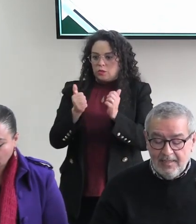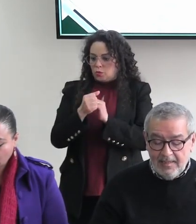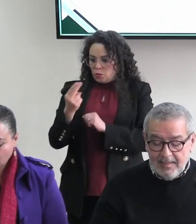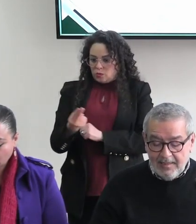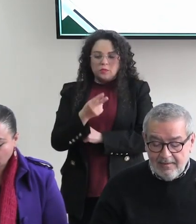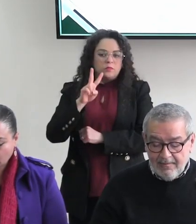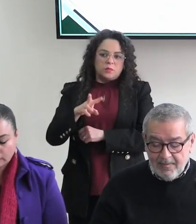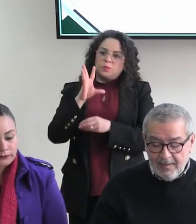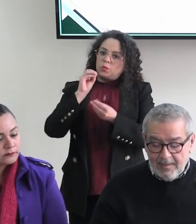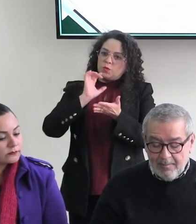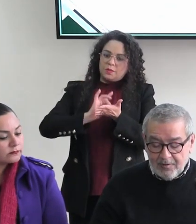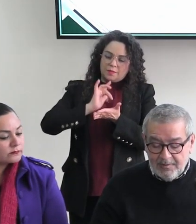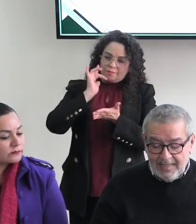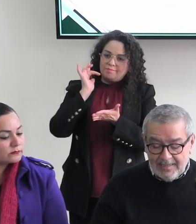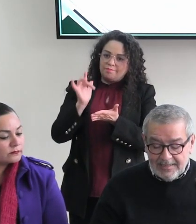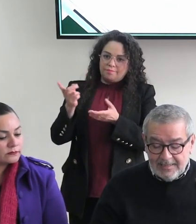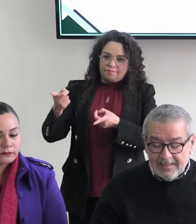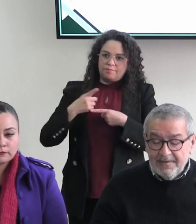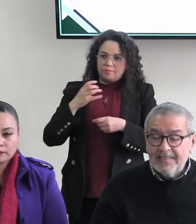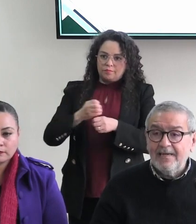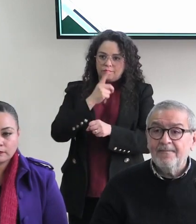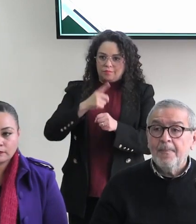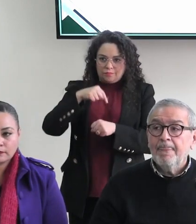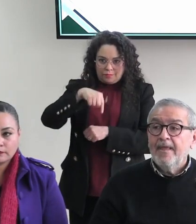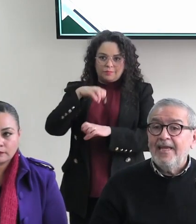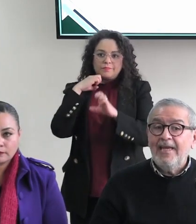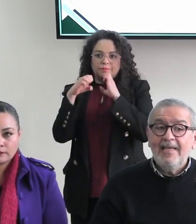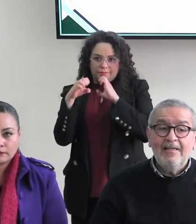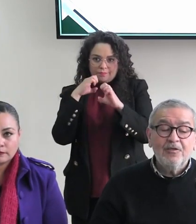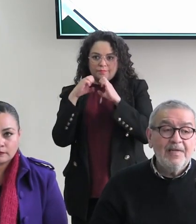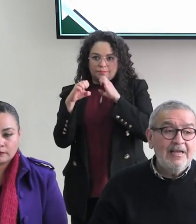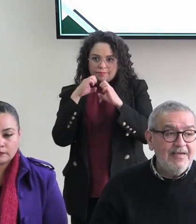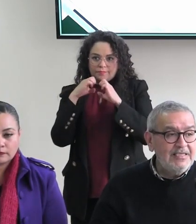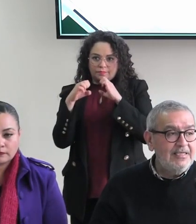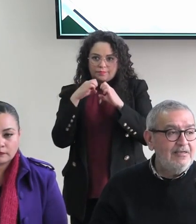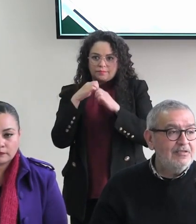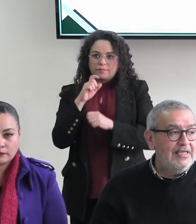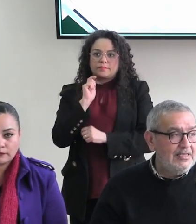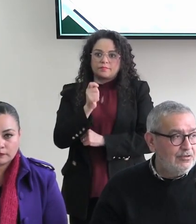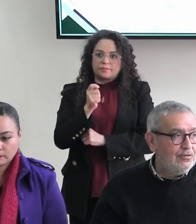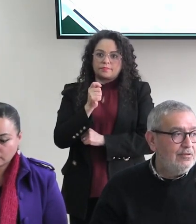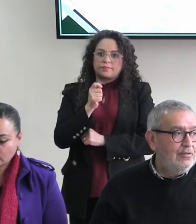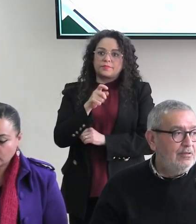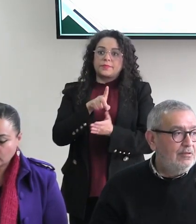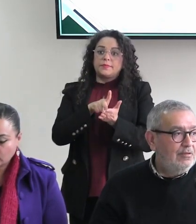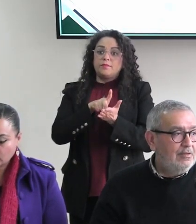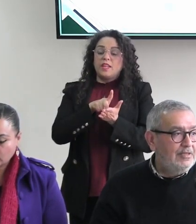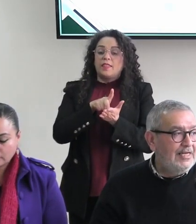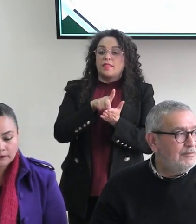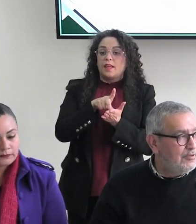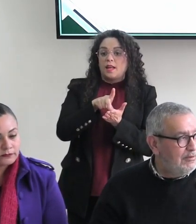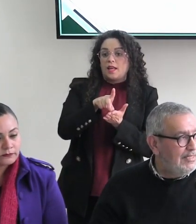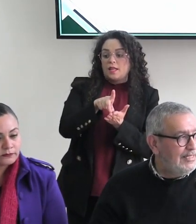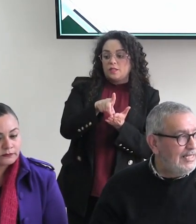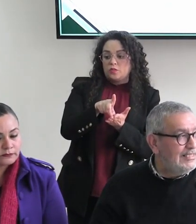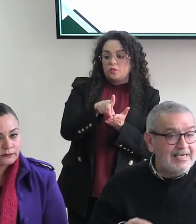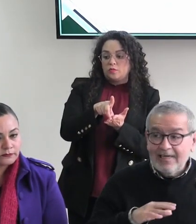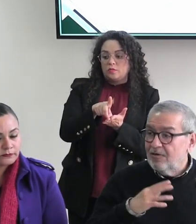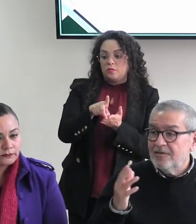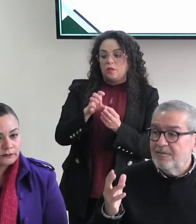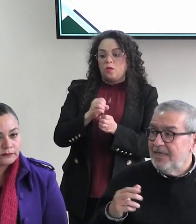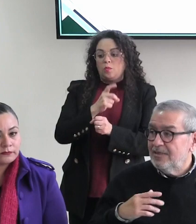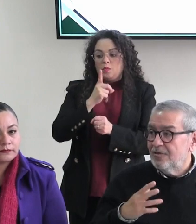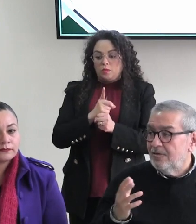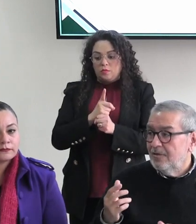vez la posibilidad de esta entrevista, sobre la base de los derechos, de las posibilidades,